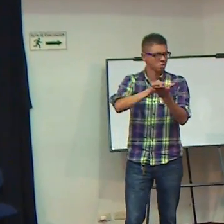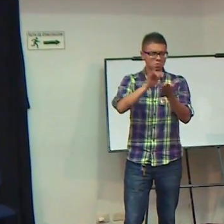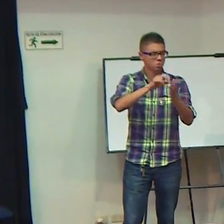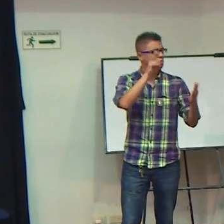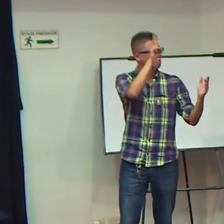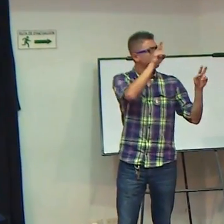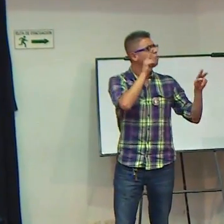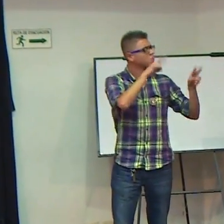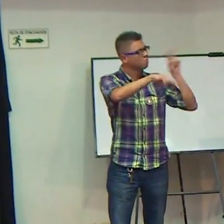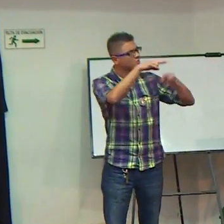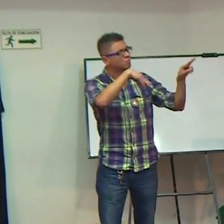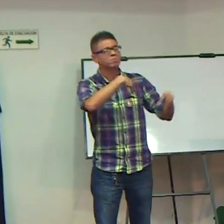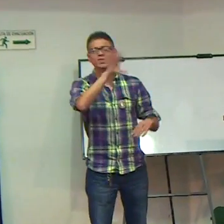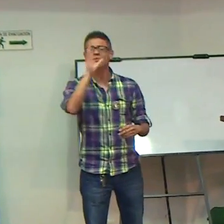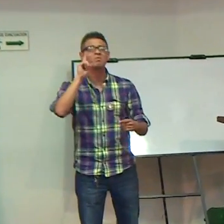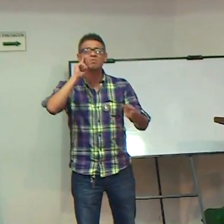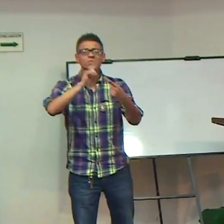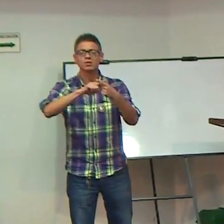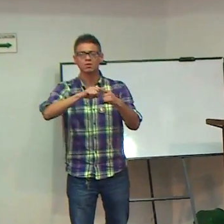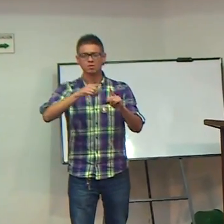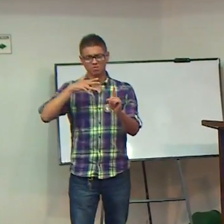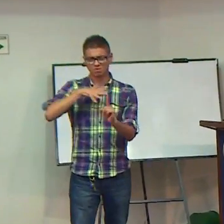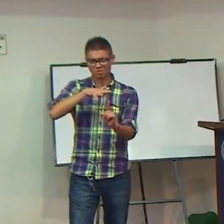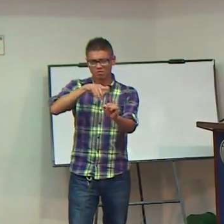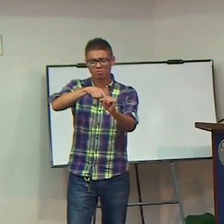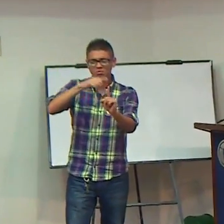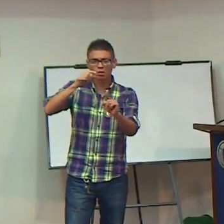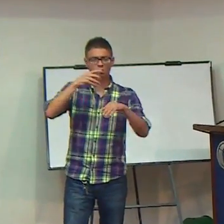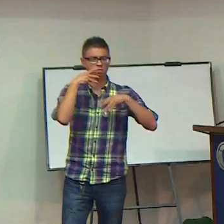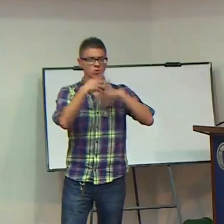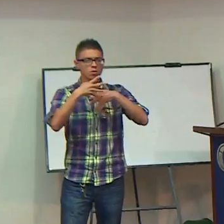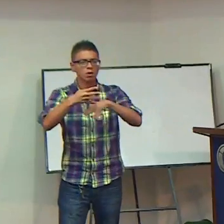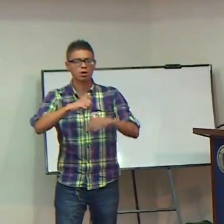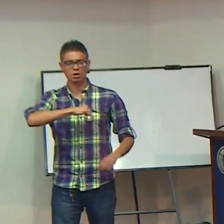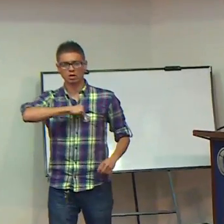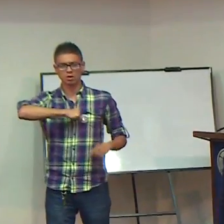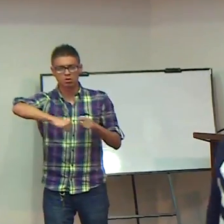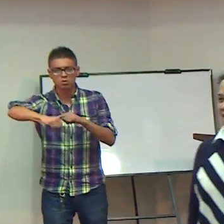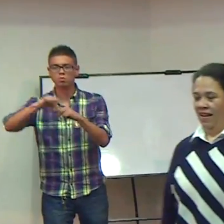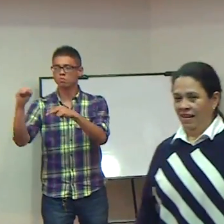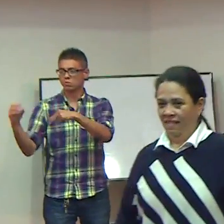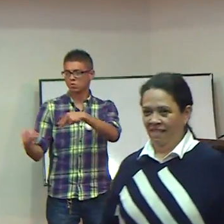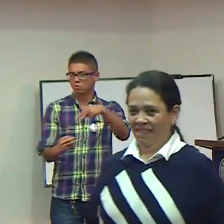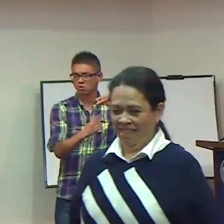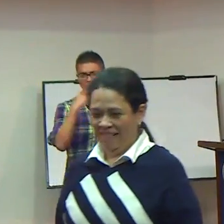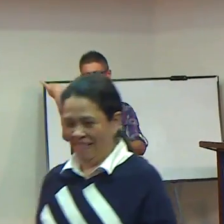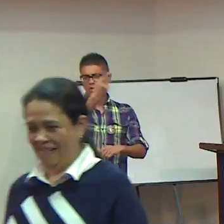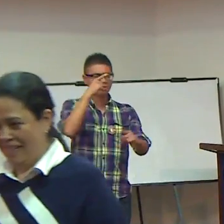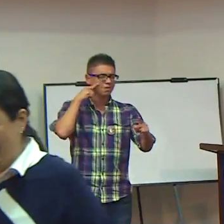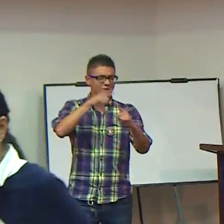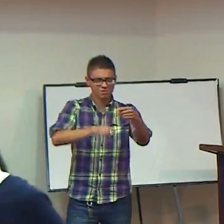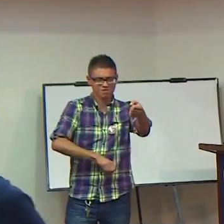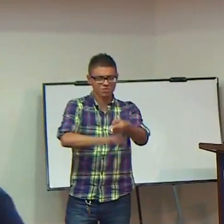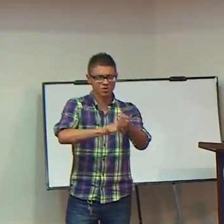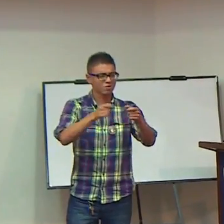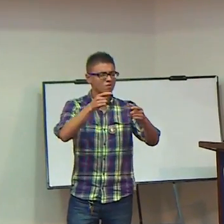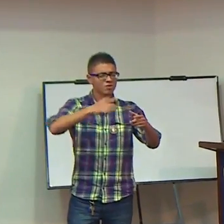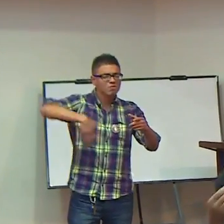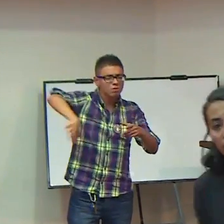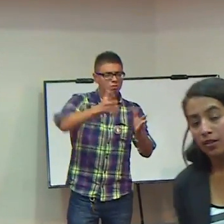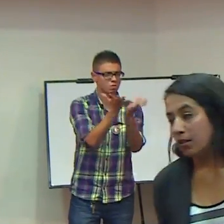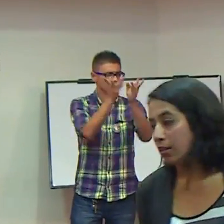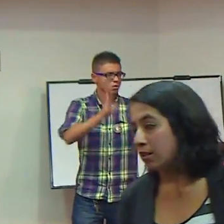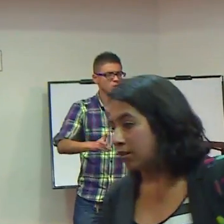Bueno, yo soy en comunitaria y en sociales, digamos que se puede tener el mismo enfoque. Hablamos sobre